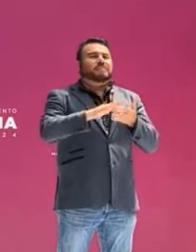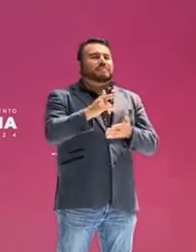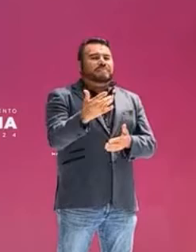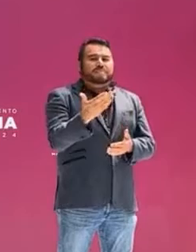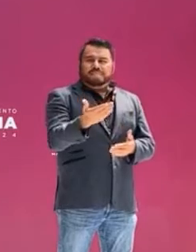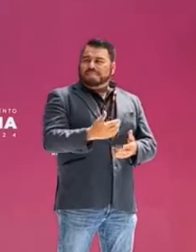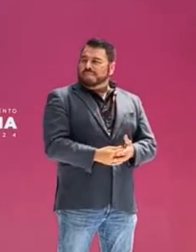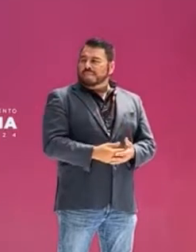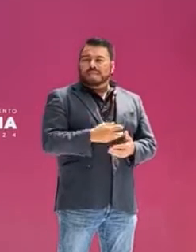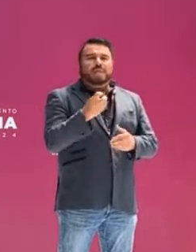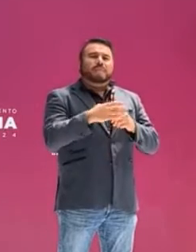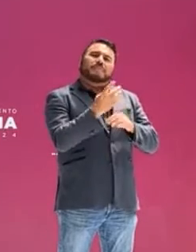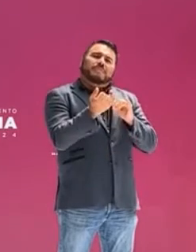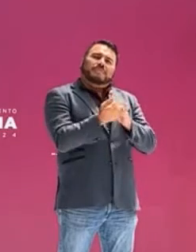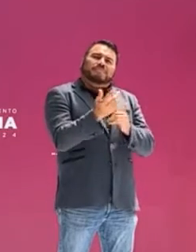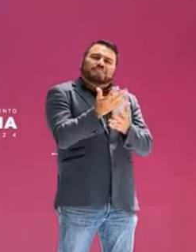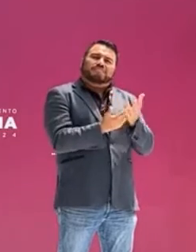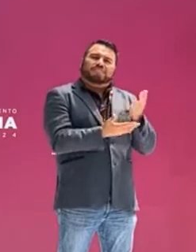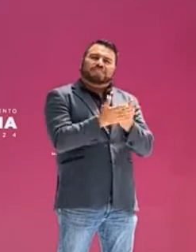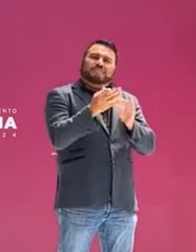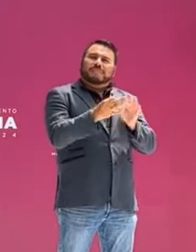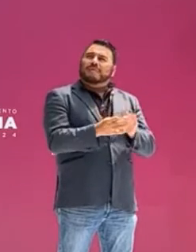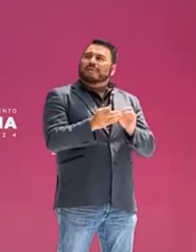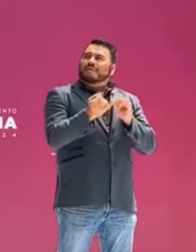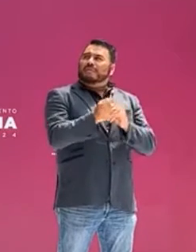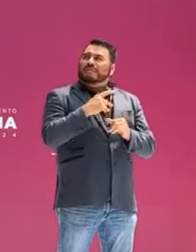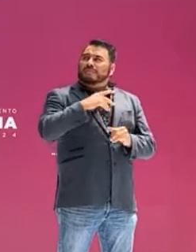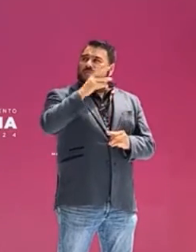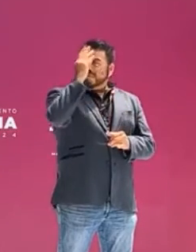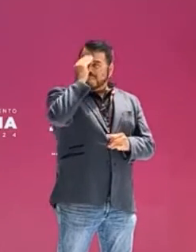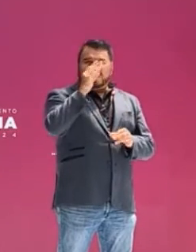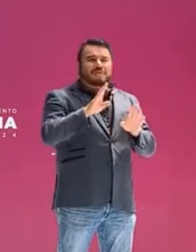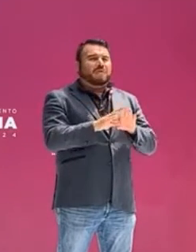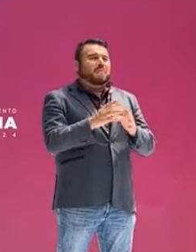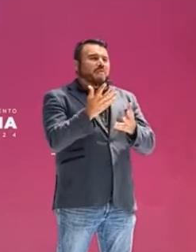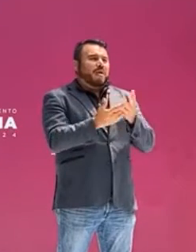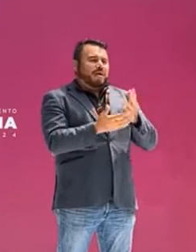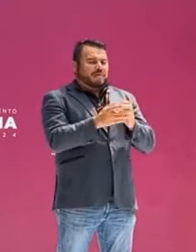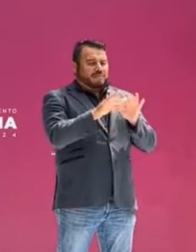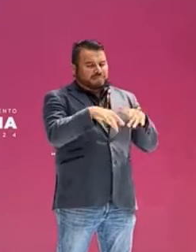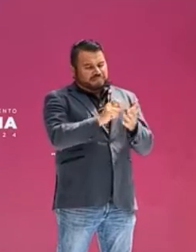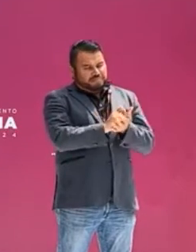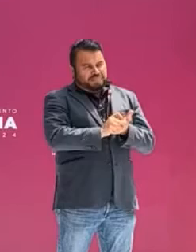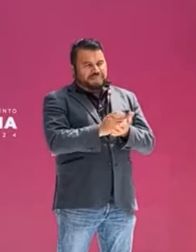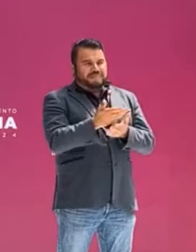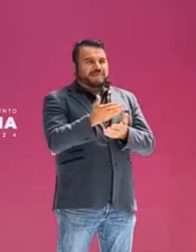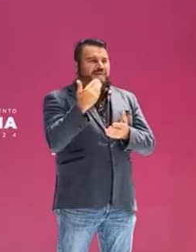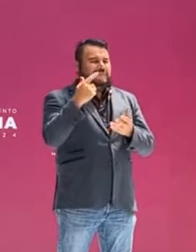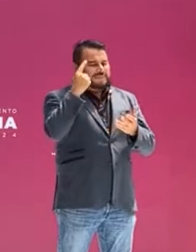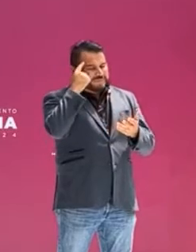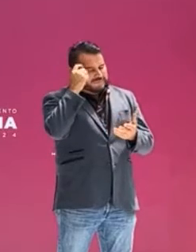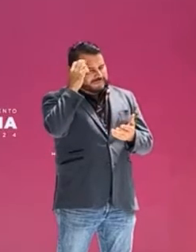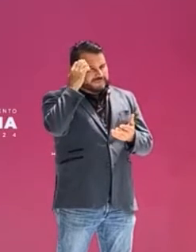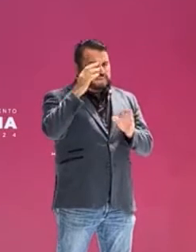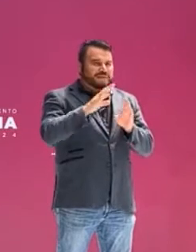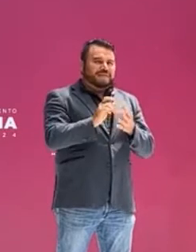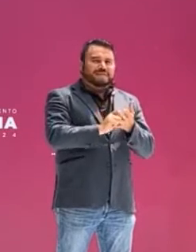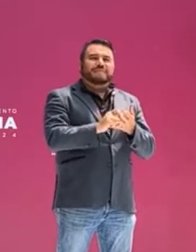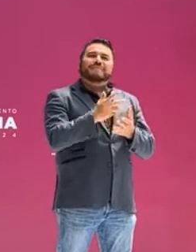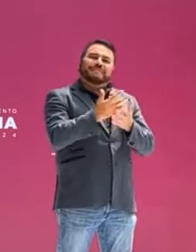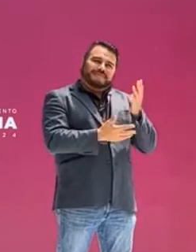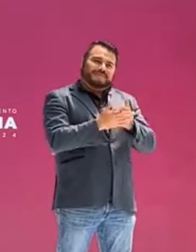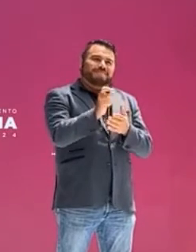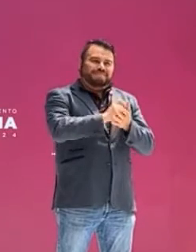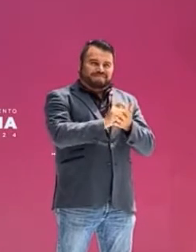haber aplicado y haber aprendido cómo se hace una solicitud de crédito que a veces es medio dolorosa, pero la tenemos que hacer. Y